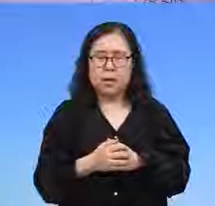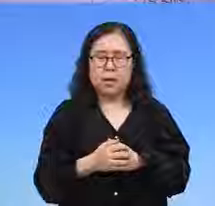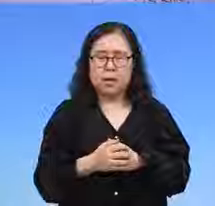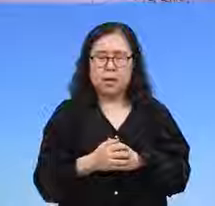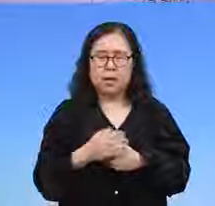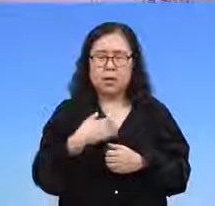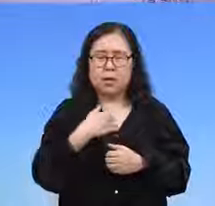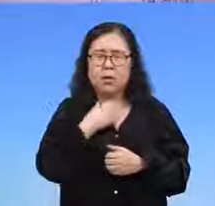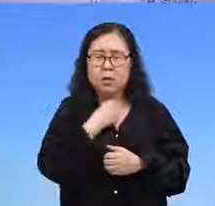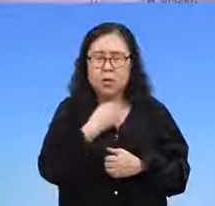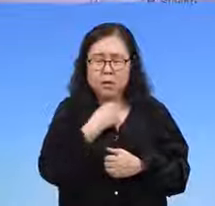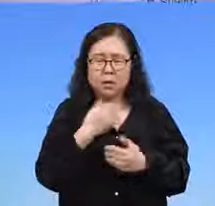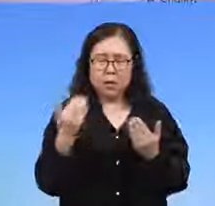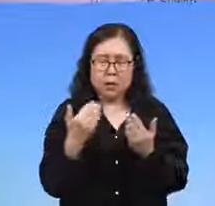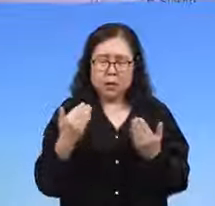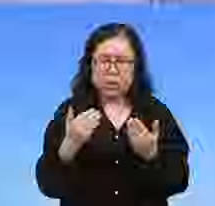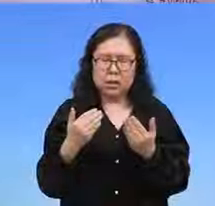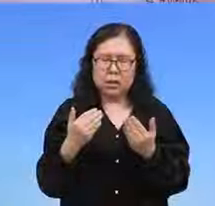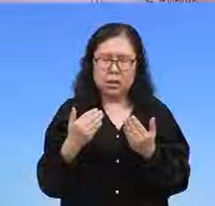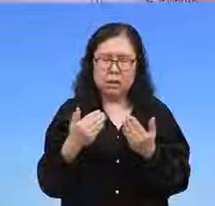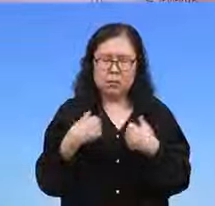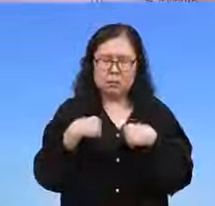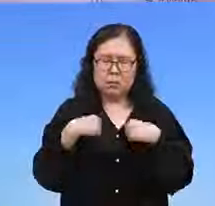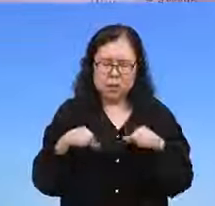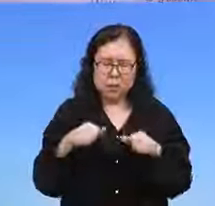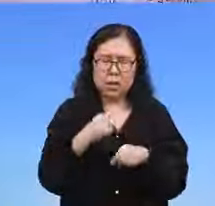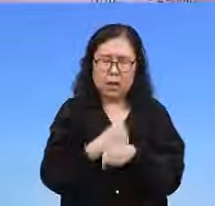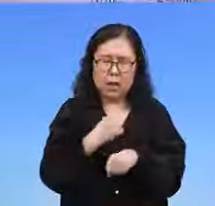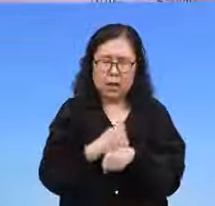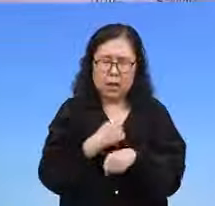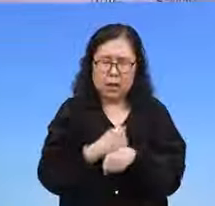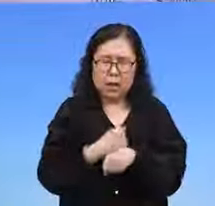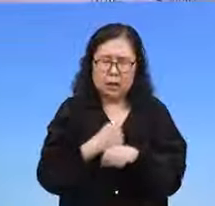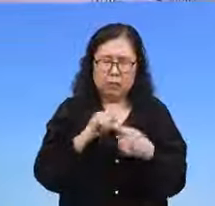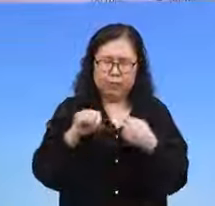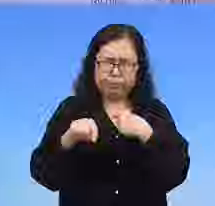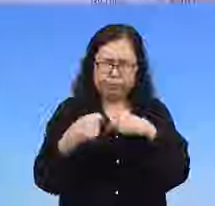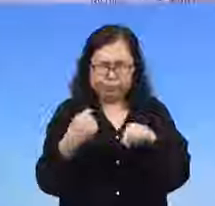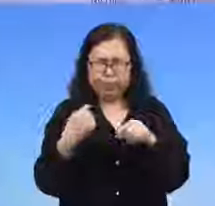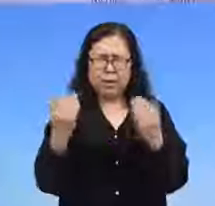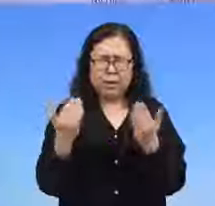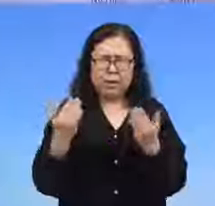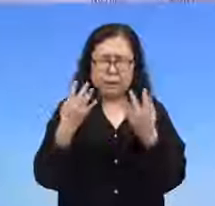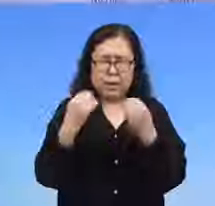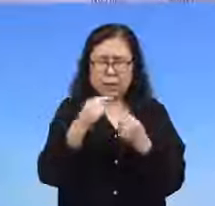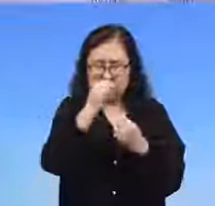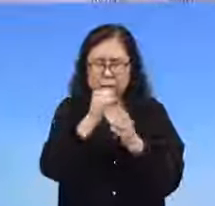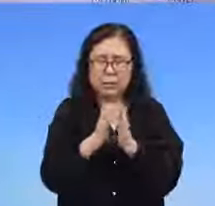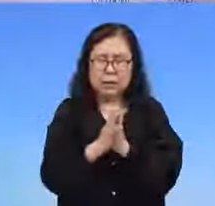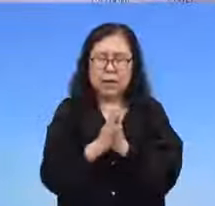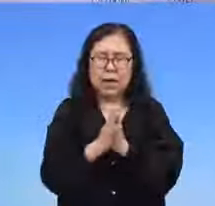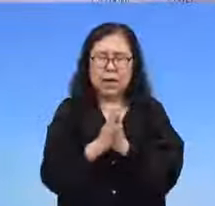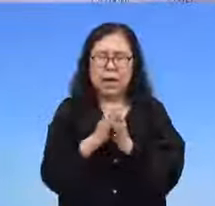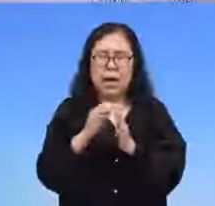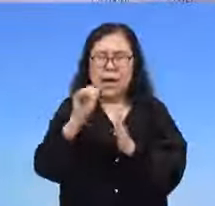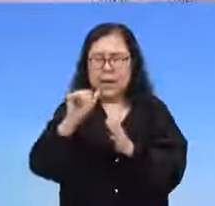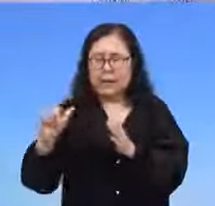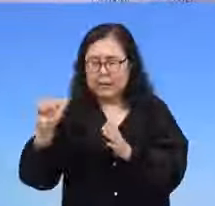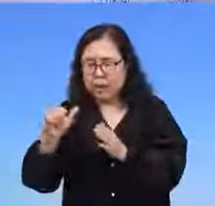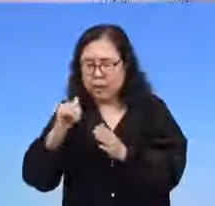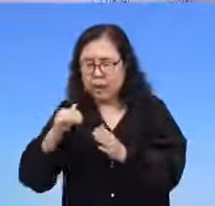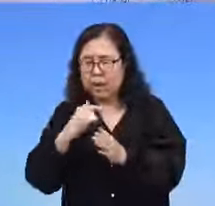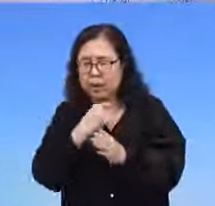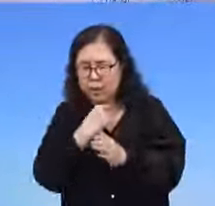의도했던 많은 것들이 무산되는 수포로 돌아가는 아픔이 있었습니다. 아시아로 가기를